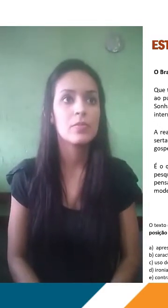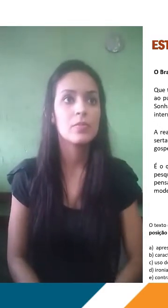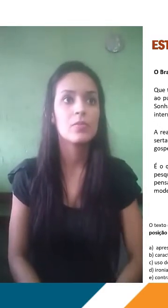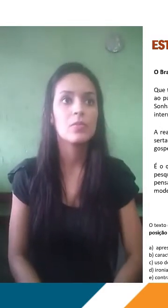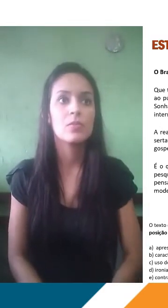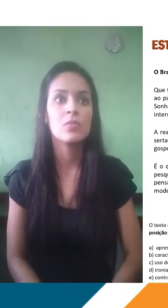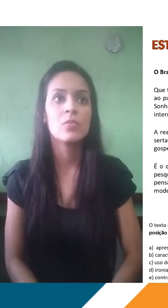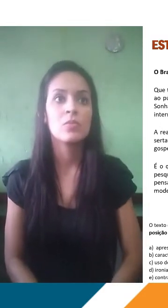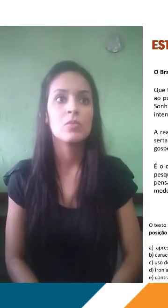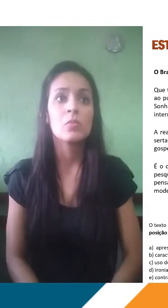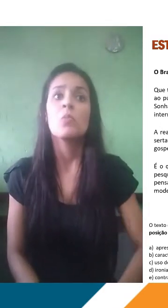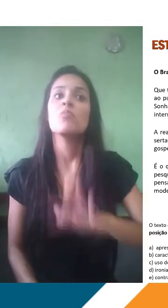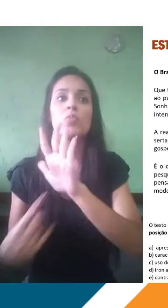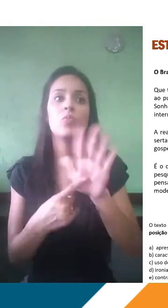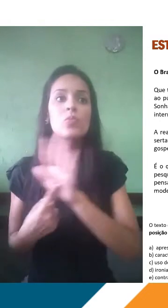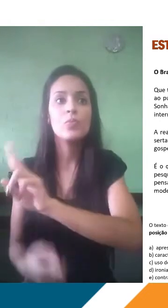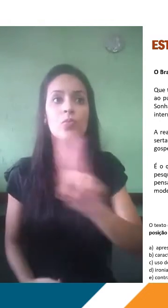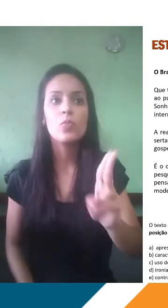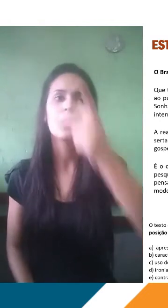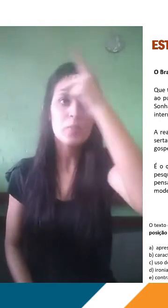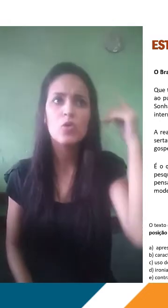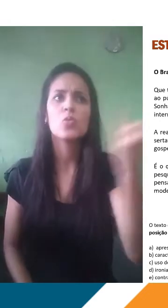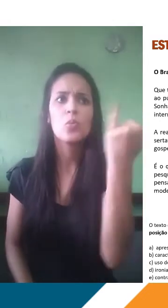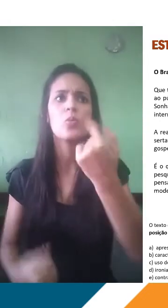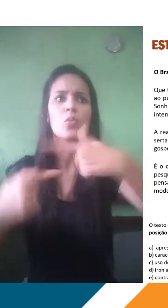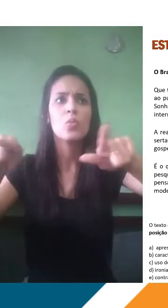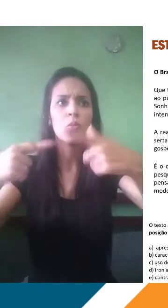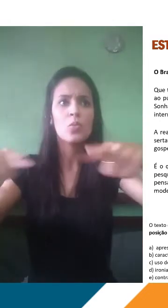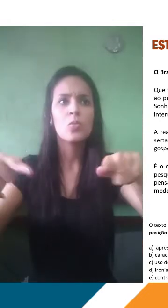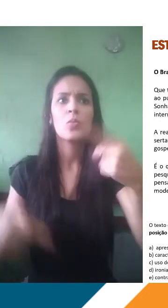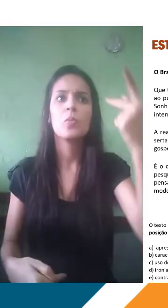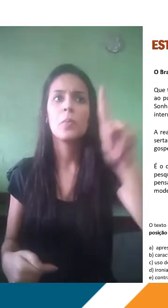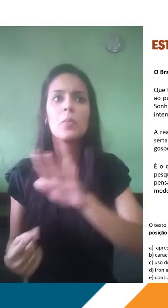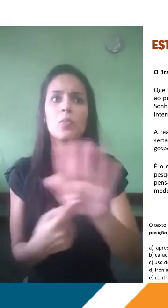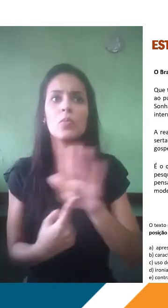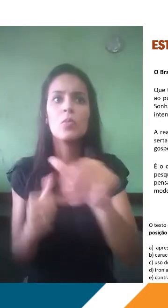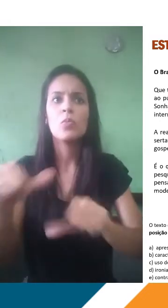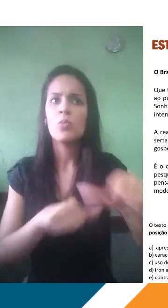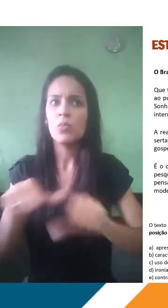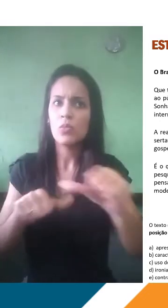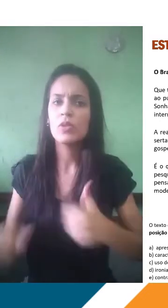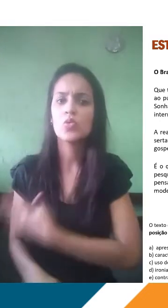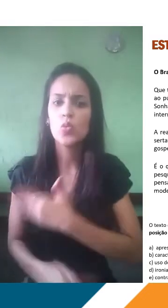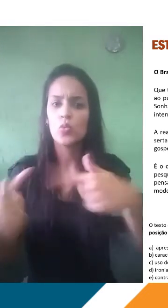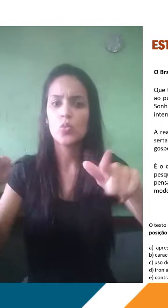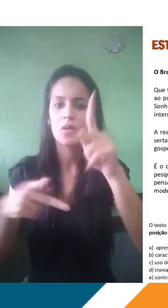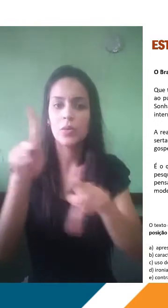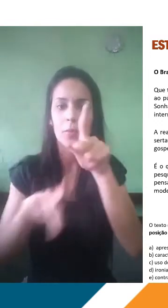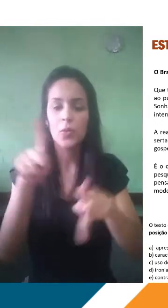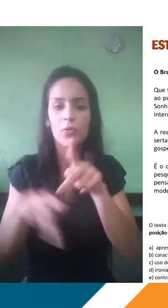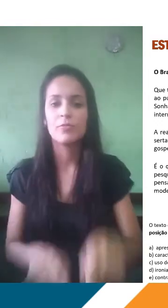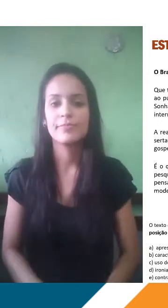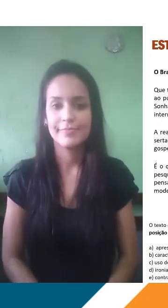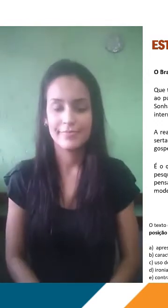objetivo defender uma ideia que fica explícita em seu título O Brasil é sertanejo Por isso, desde já poderíamos dizer